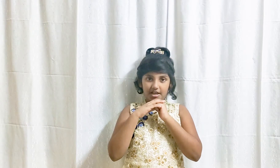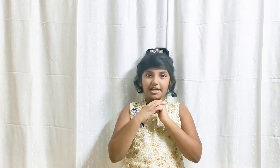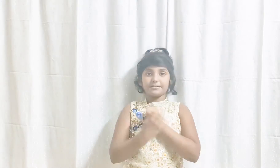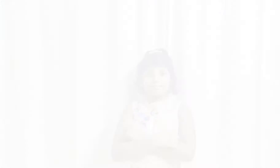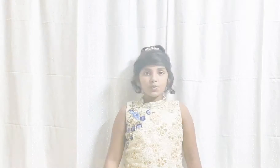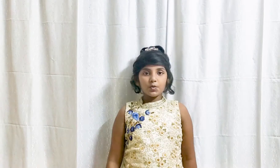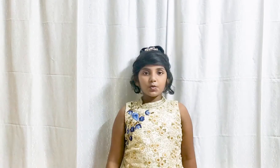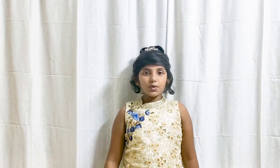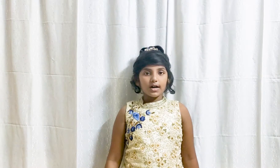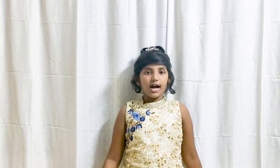ஜெபித்தார். லூக்கா